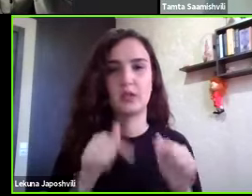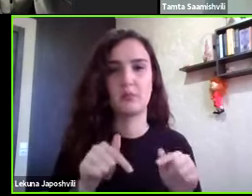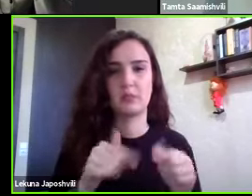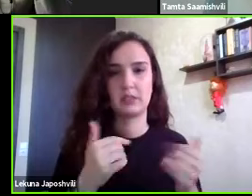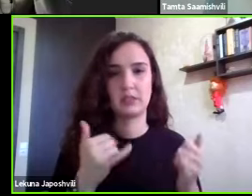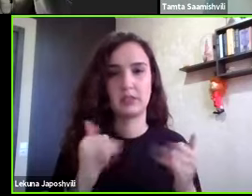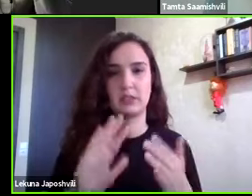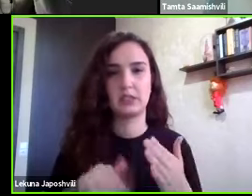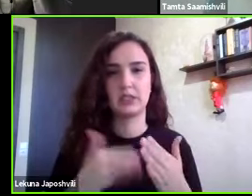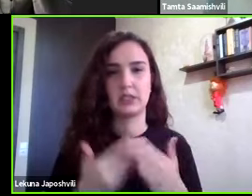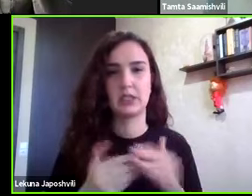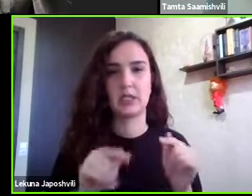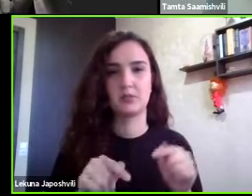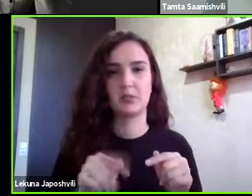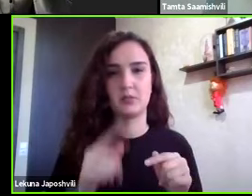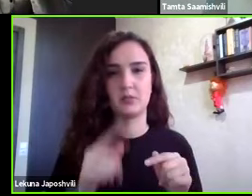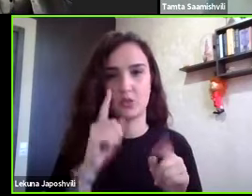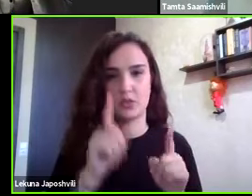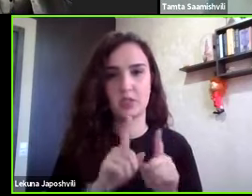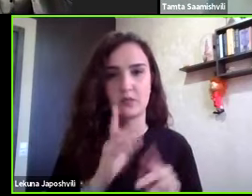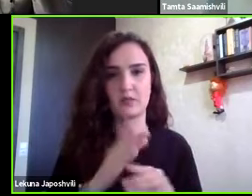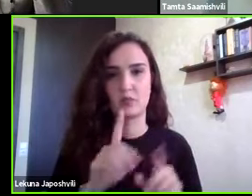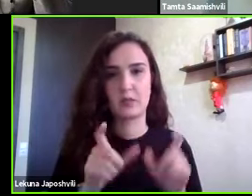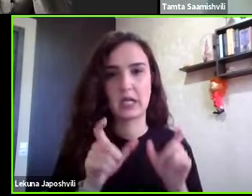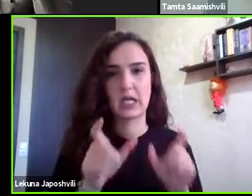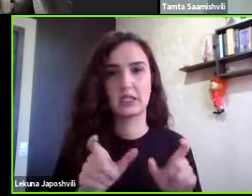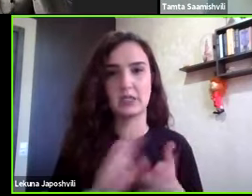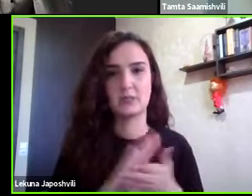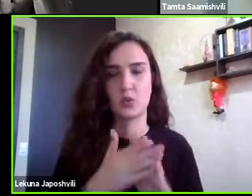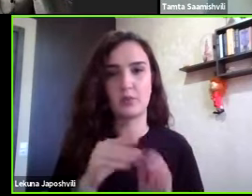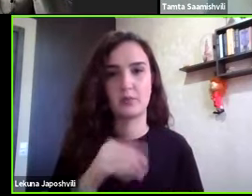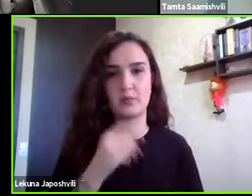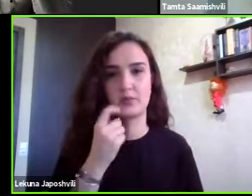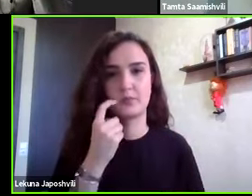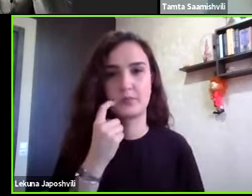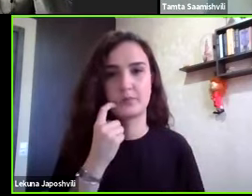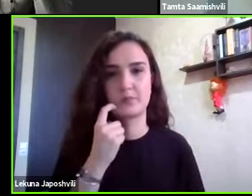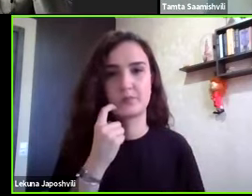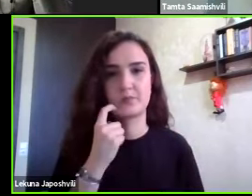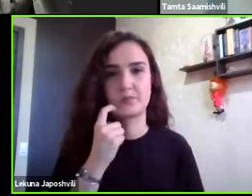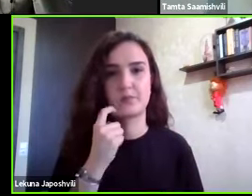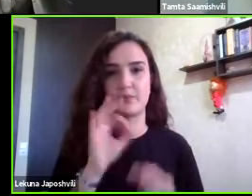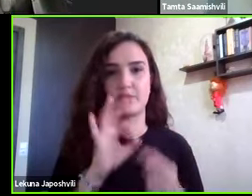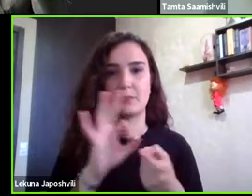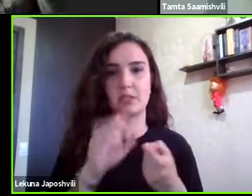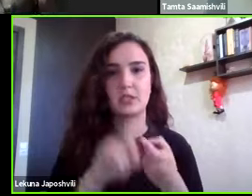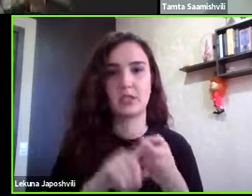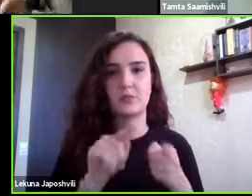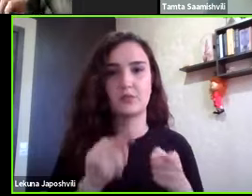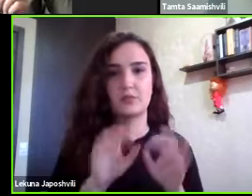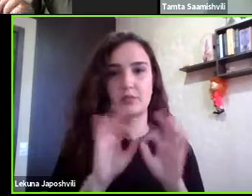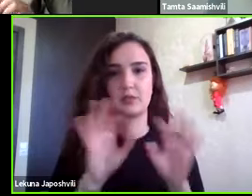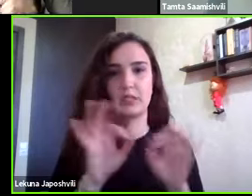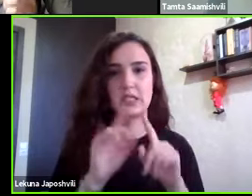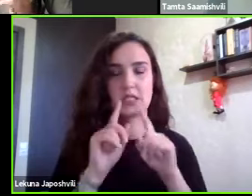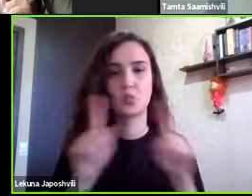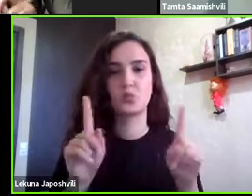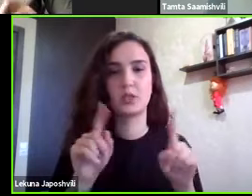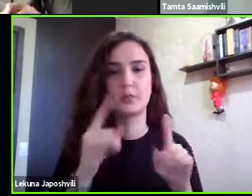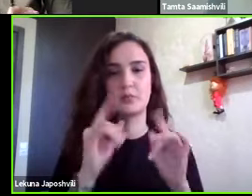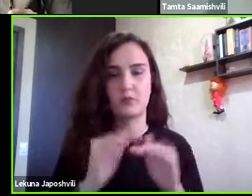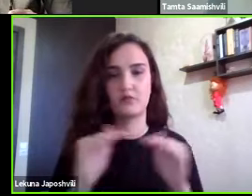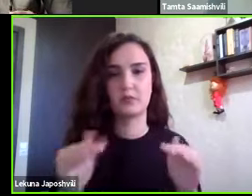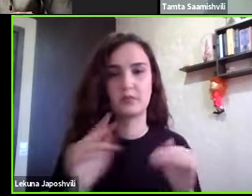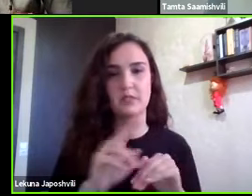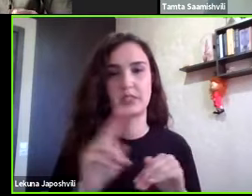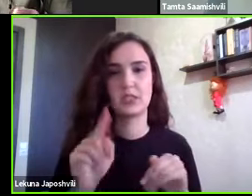დღემდე გონი გვაქვს, ხო? ანუ კარანტინის პირობებში. ამასთან დაკავშირებით რომ განმარტოთ, განსაკუთრებით იმ ბავშვებს,